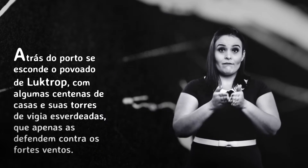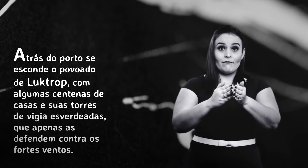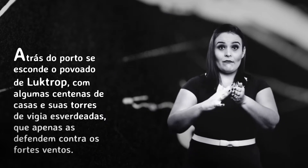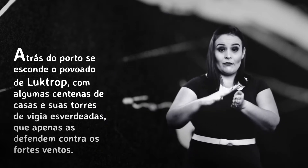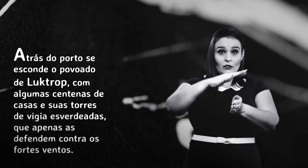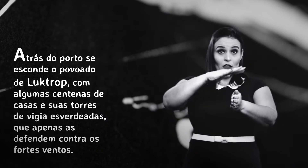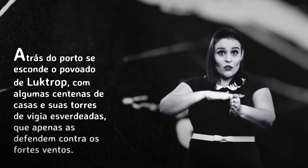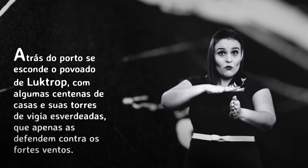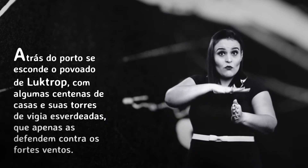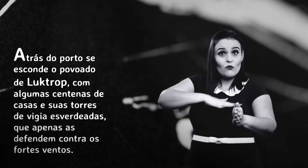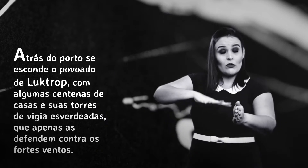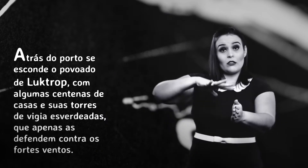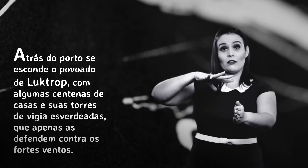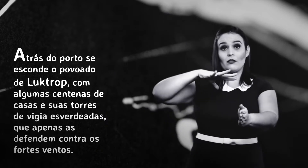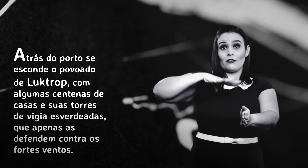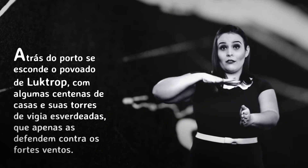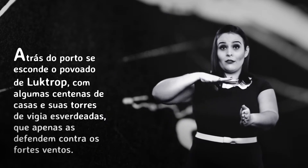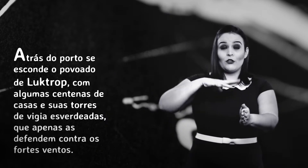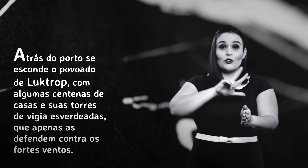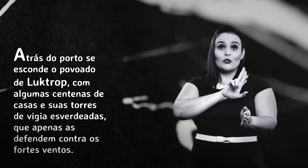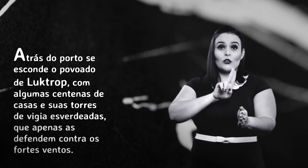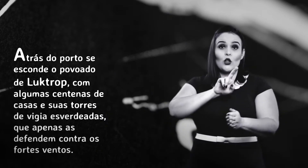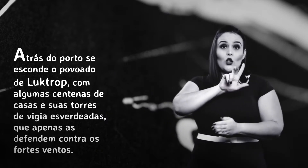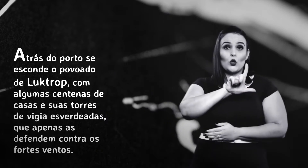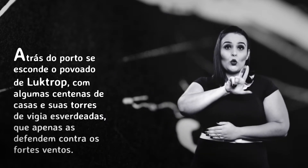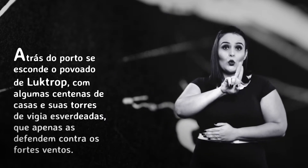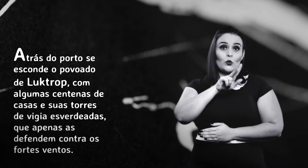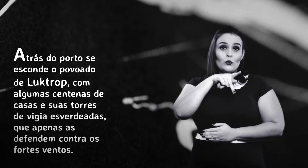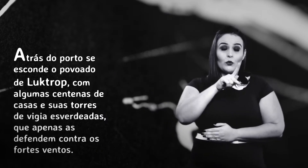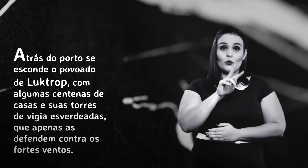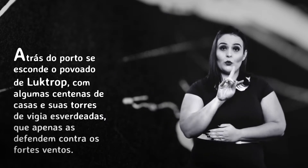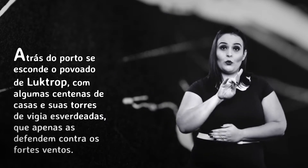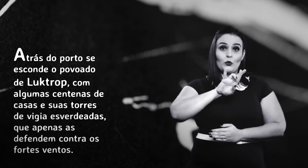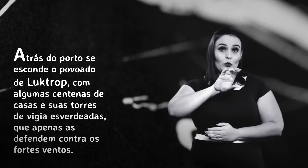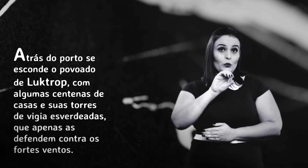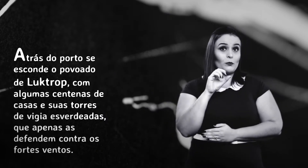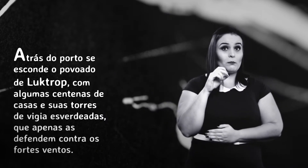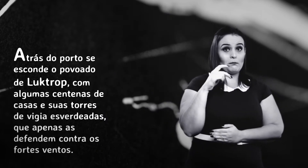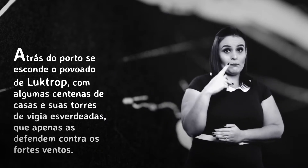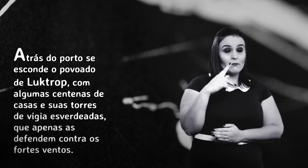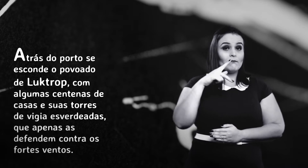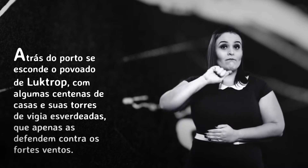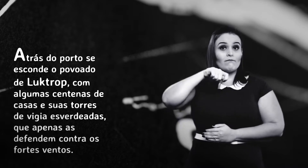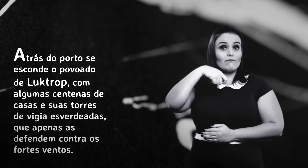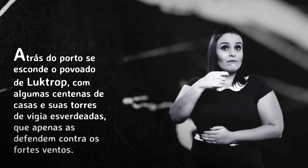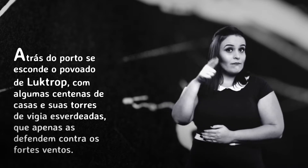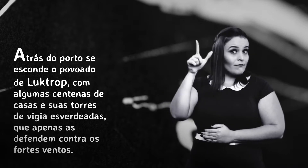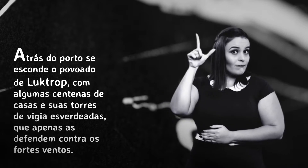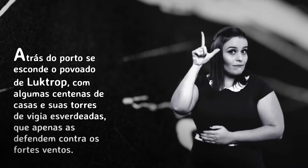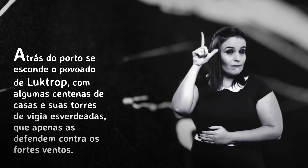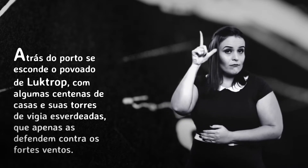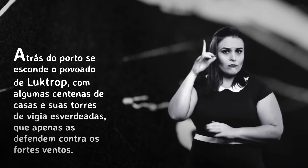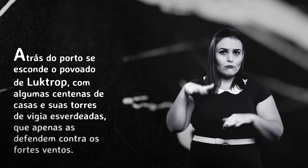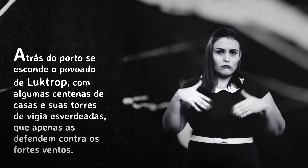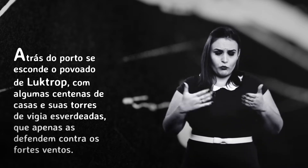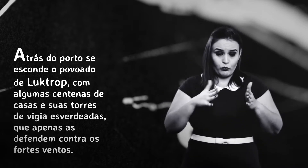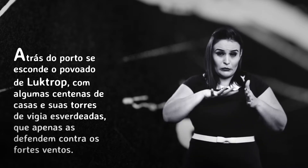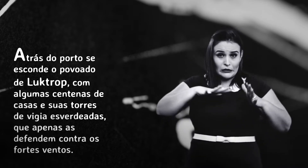Atrás do porto se esconde o povoado de Leuctrop, com algumas centenas de casas e suas torres de vigia esverdeadas, que apenas